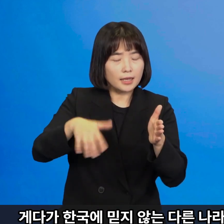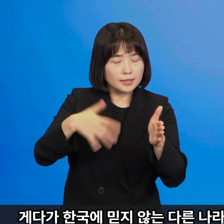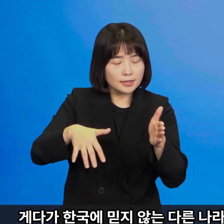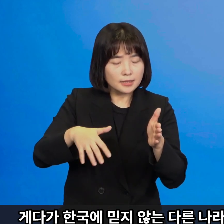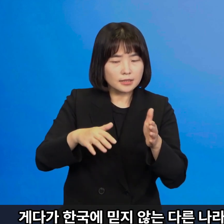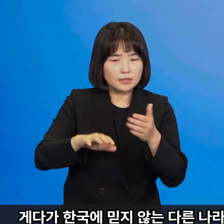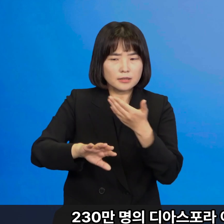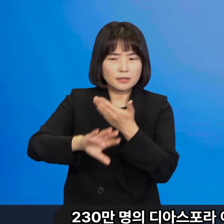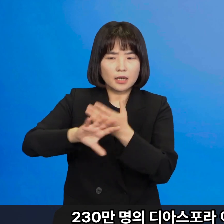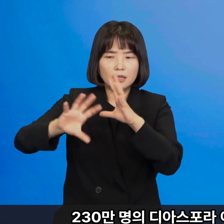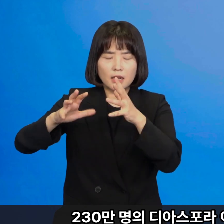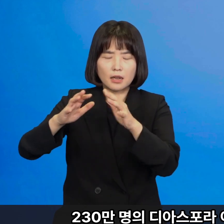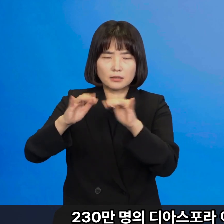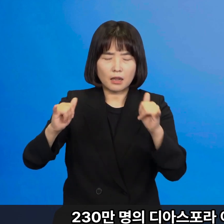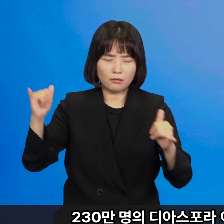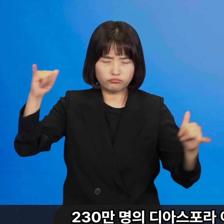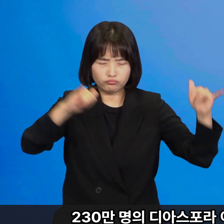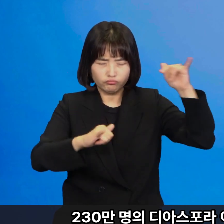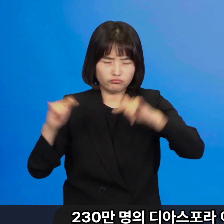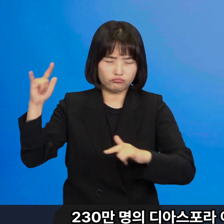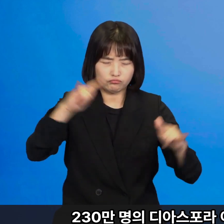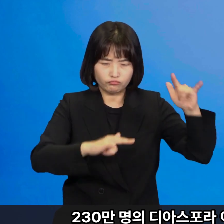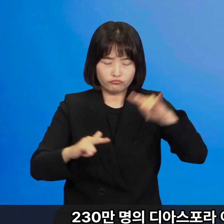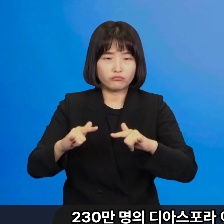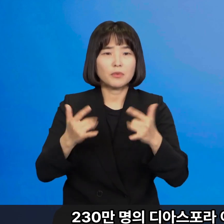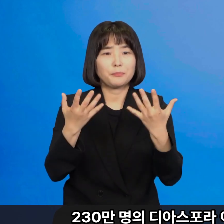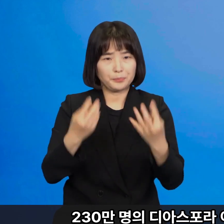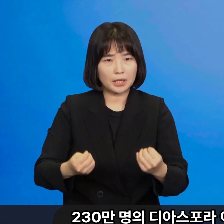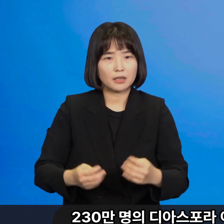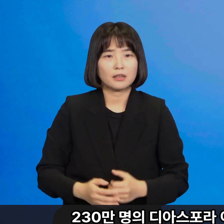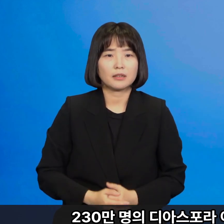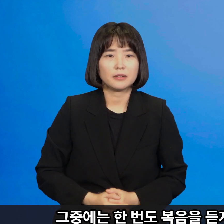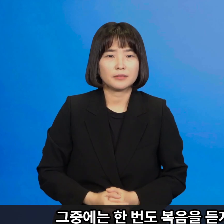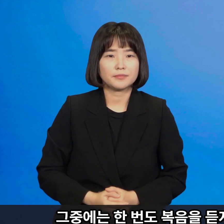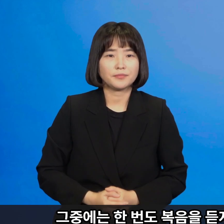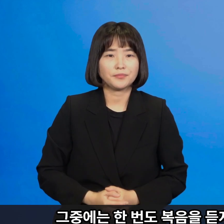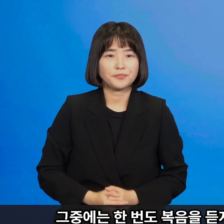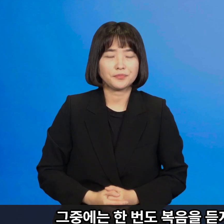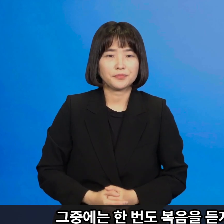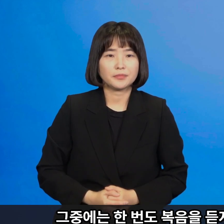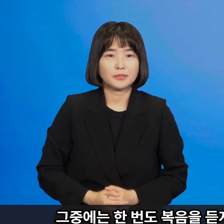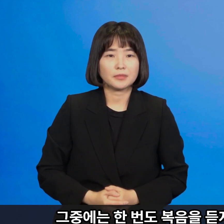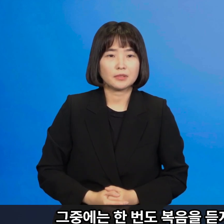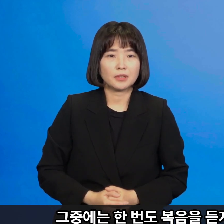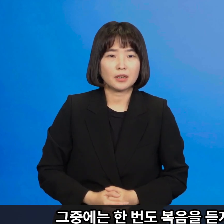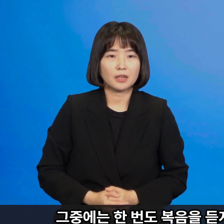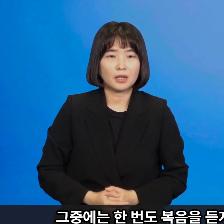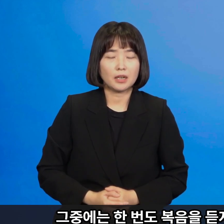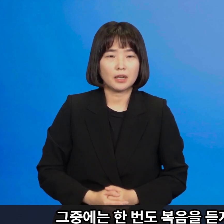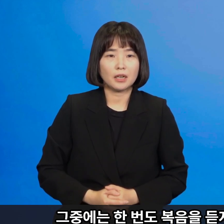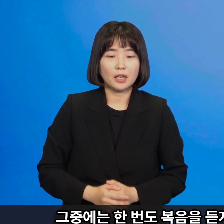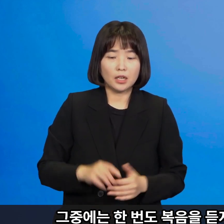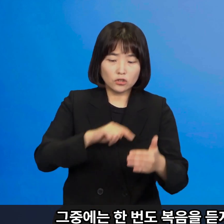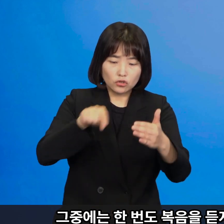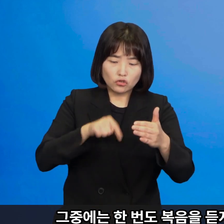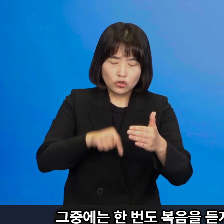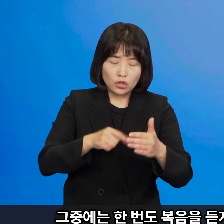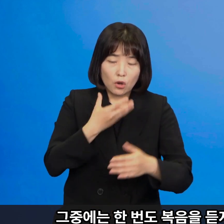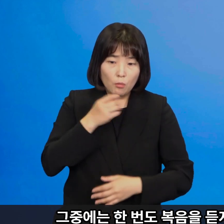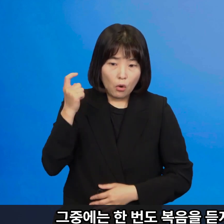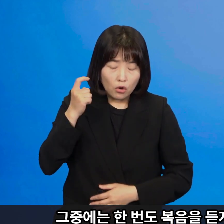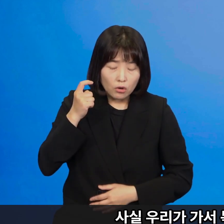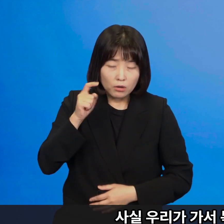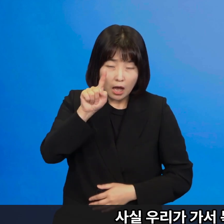많이 들어와 있습니다. 230만 명의 디아스포라 이주민들이 살고 있다고 해요. 그 중에는 한 번도 복음을 듣지 못한 분들이